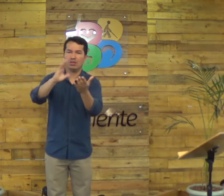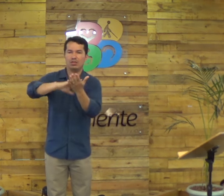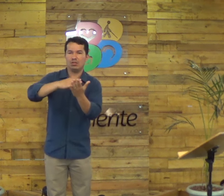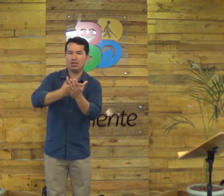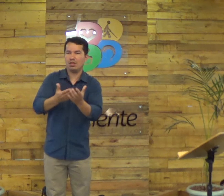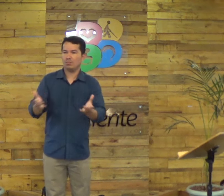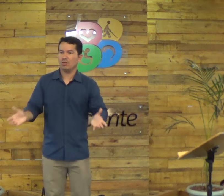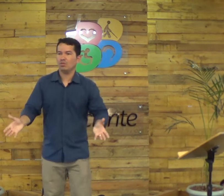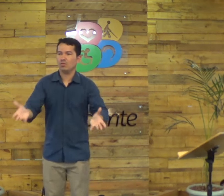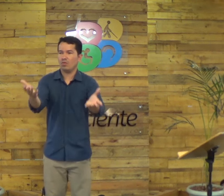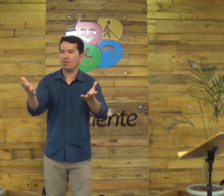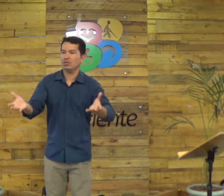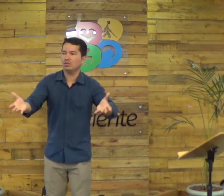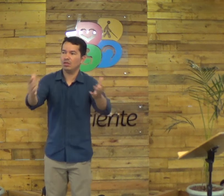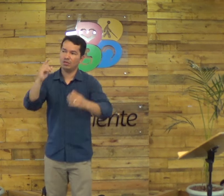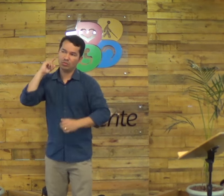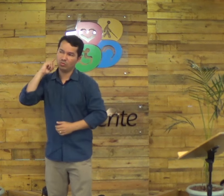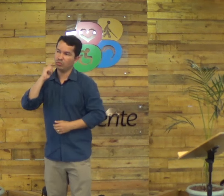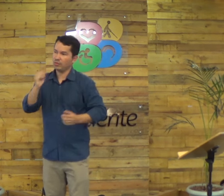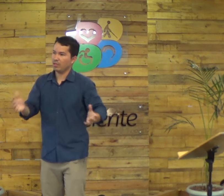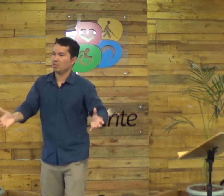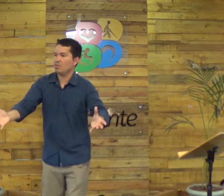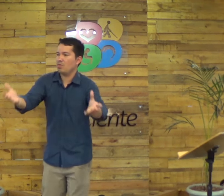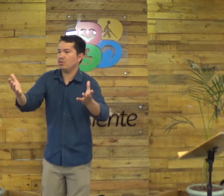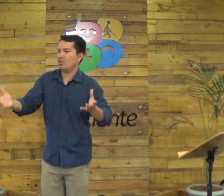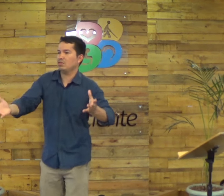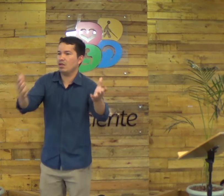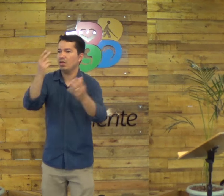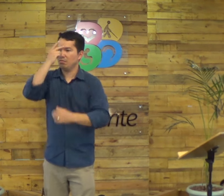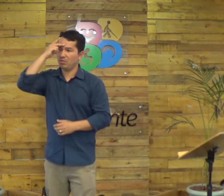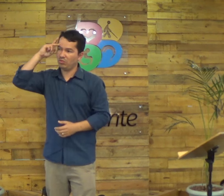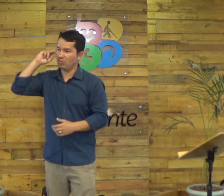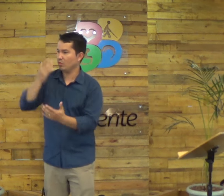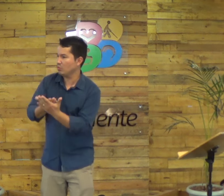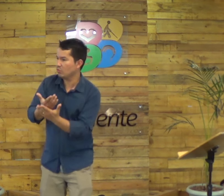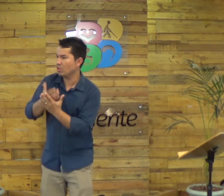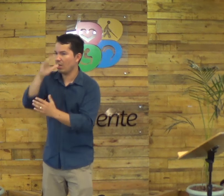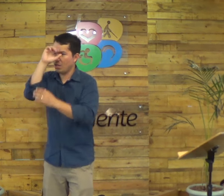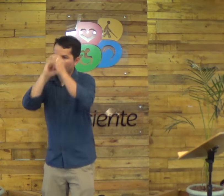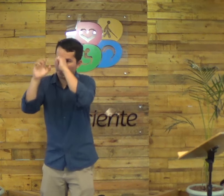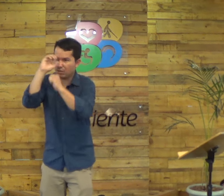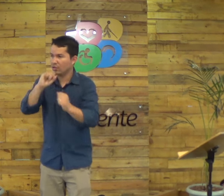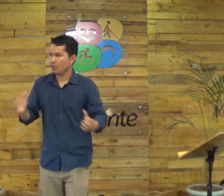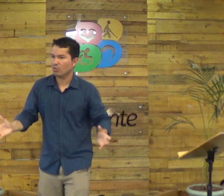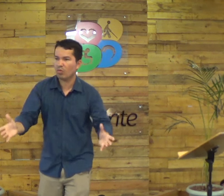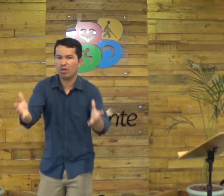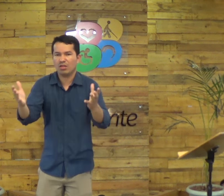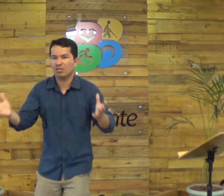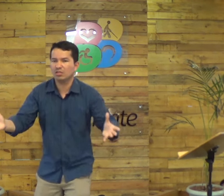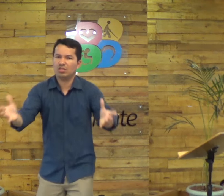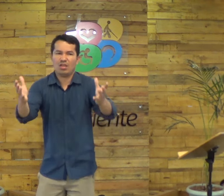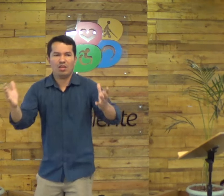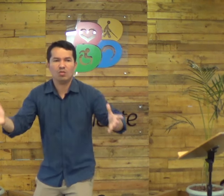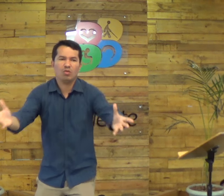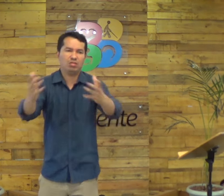sabe? Motivar o intérprete, motivar o surdo, pessoas que querem aprender, sabe?